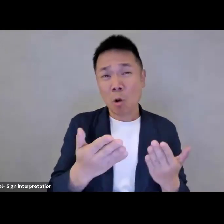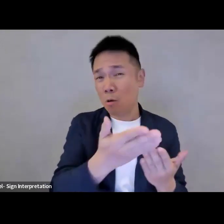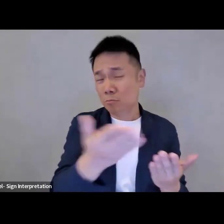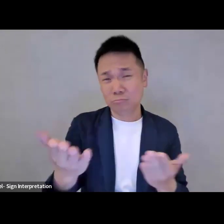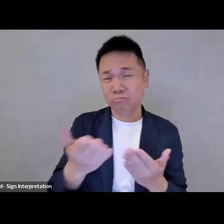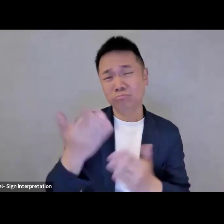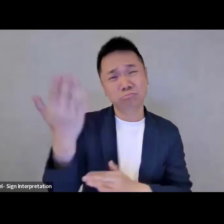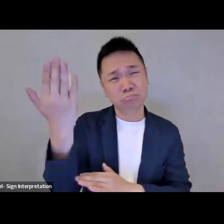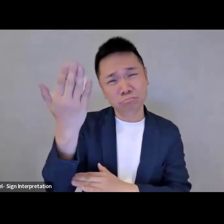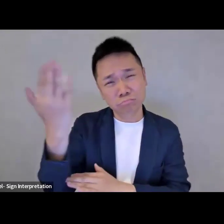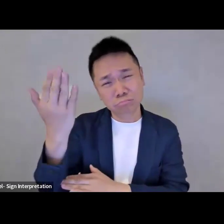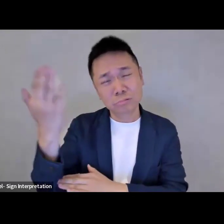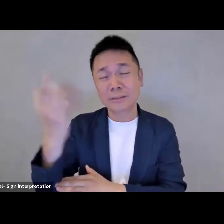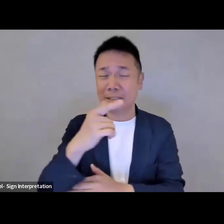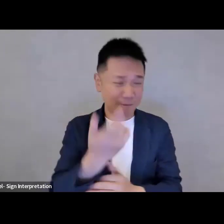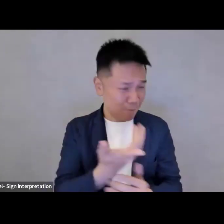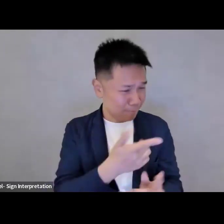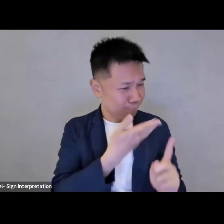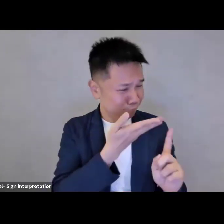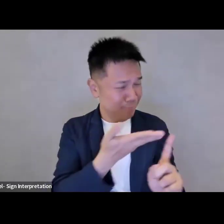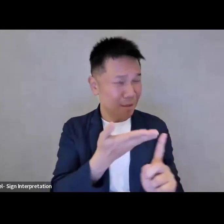了，因为呢，他